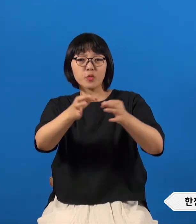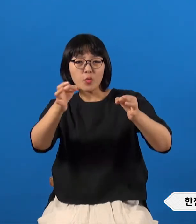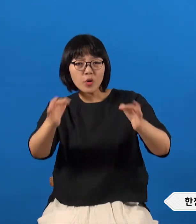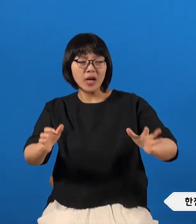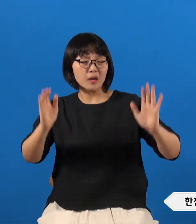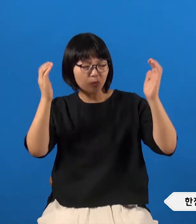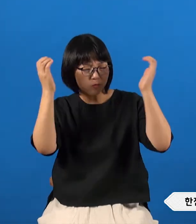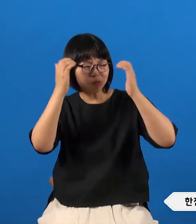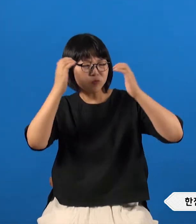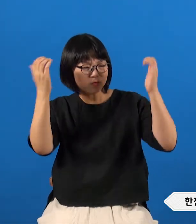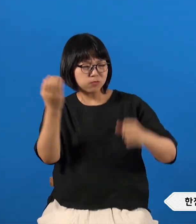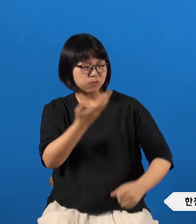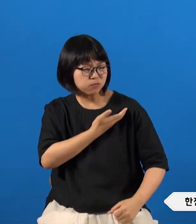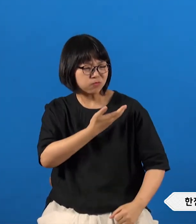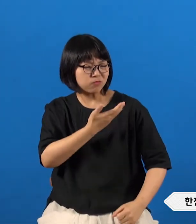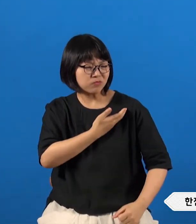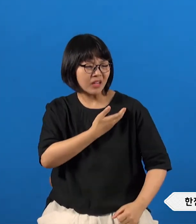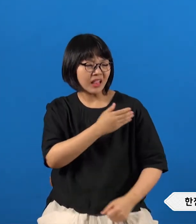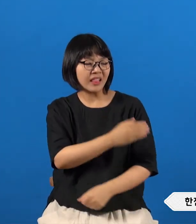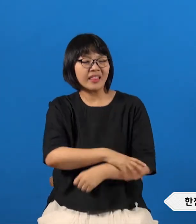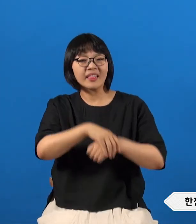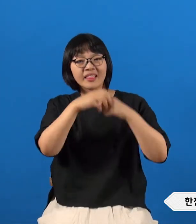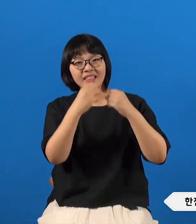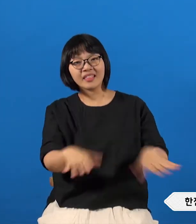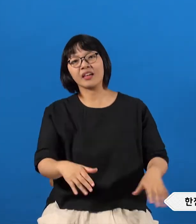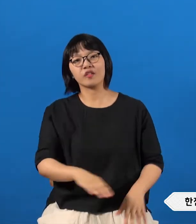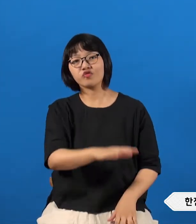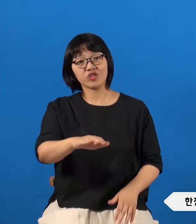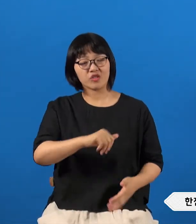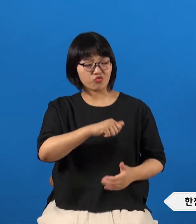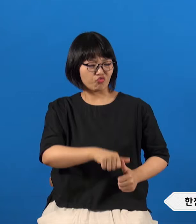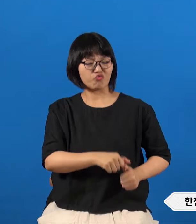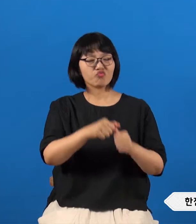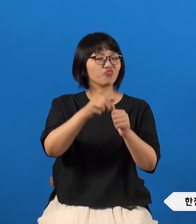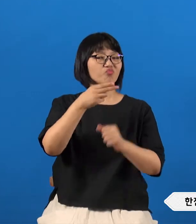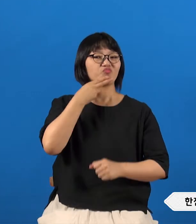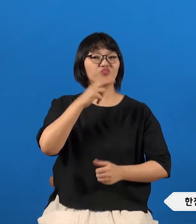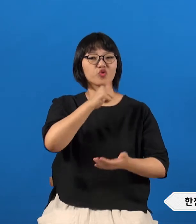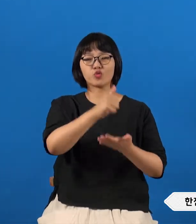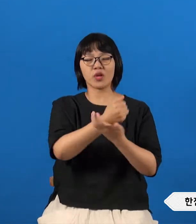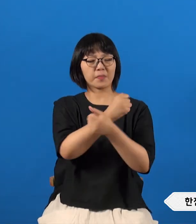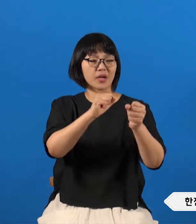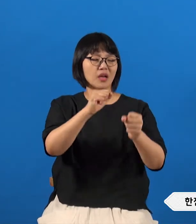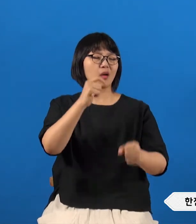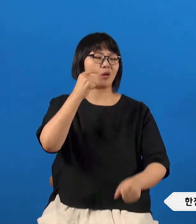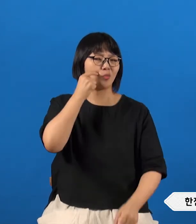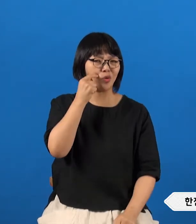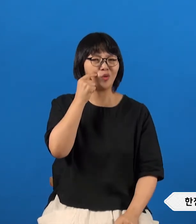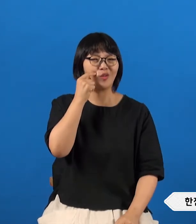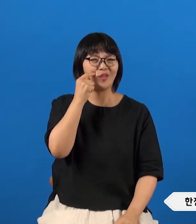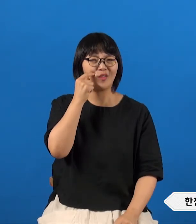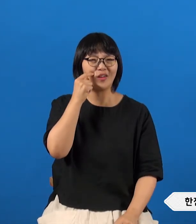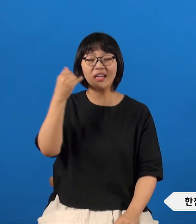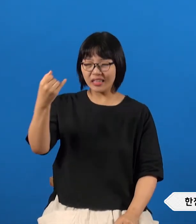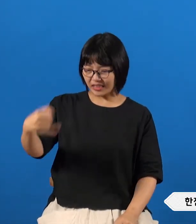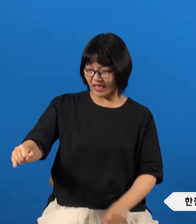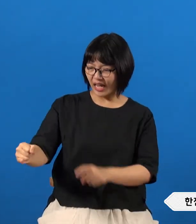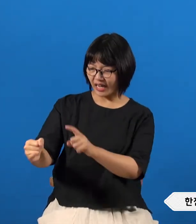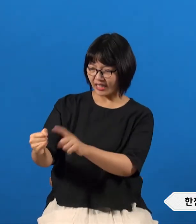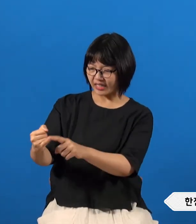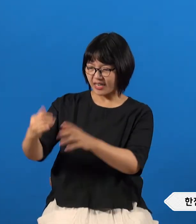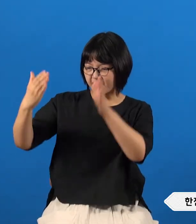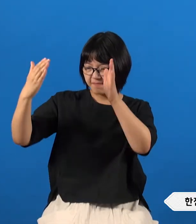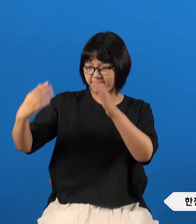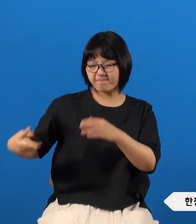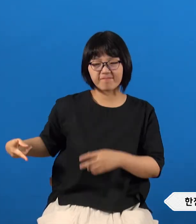헛것이로다. 우리는 구원이 없다. 죄값을 해결할 자가 없기 때문이다. 딸 피리와